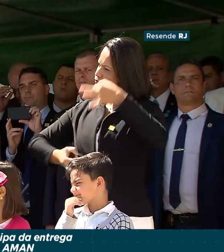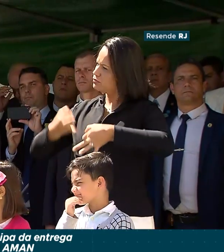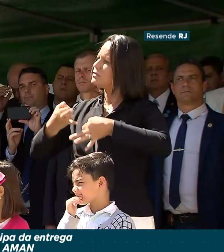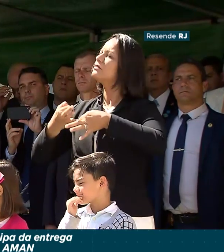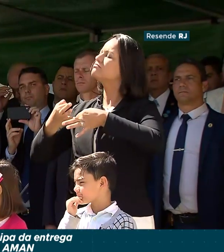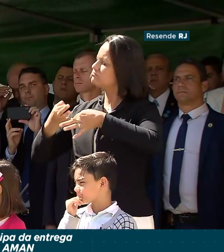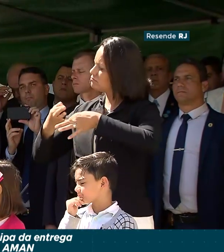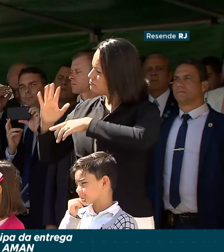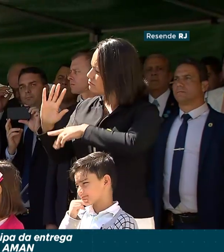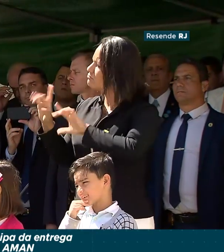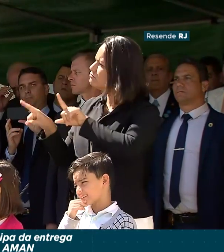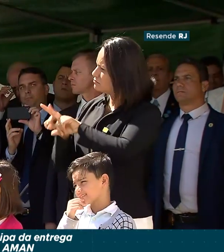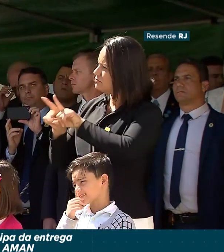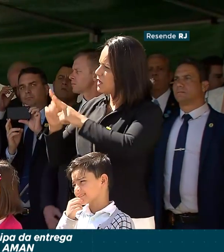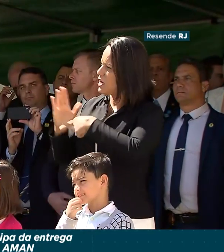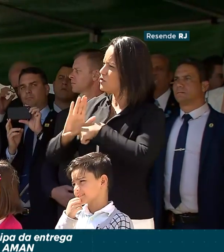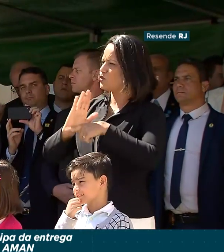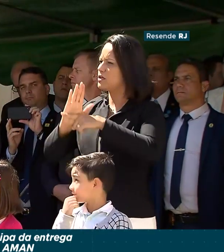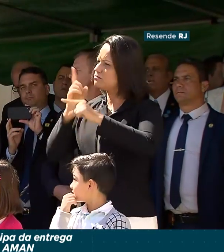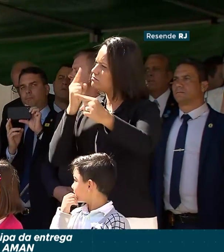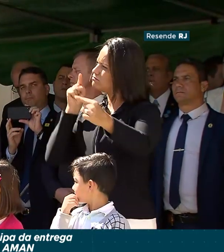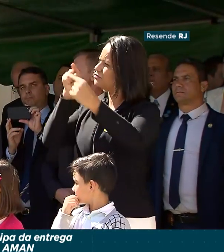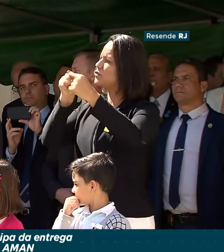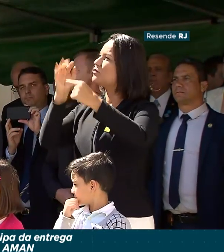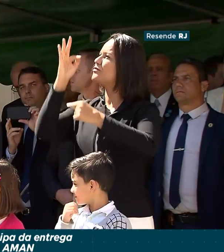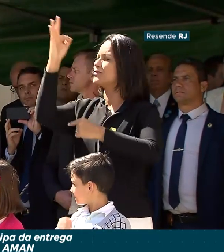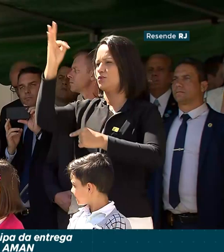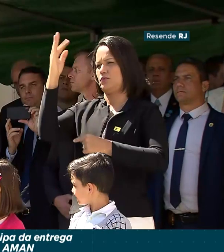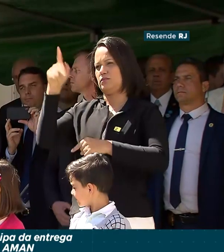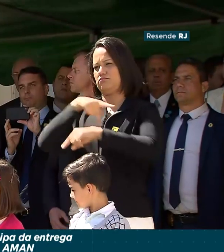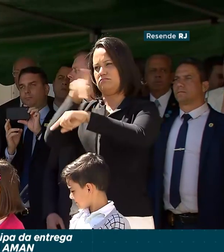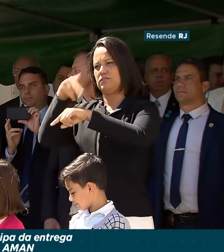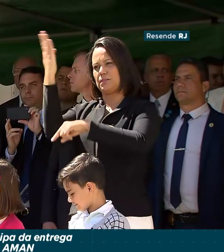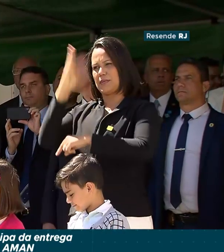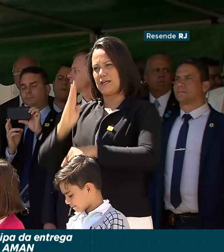a definir o futuro de nossa nação.